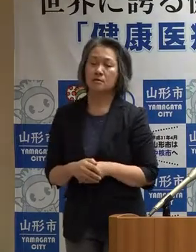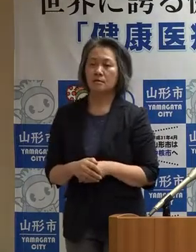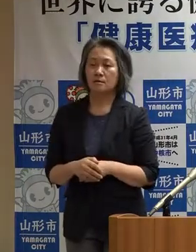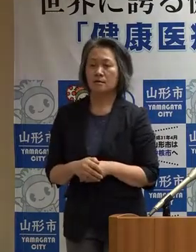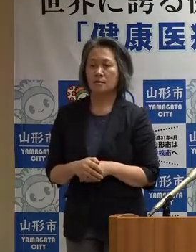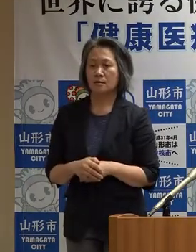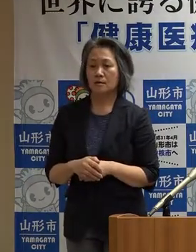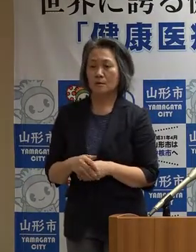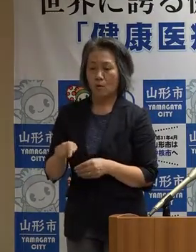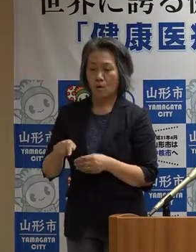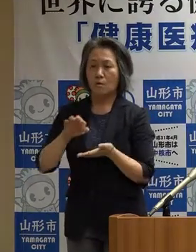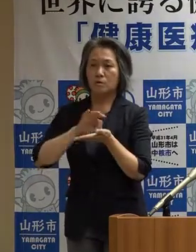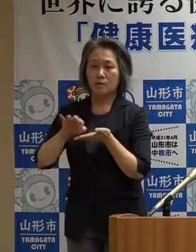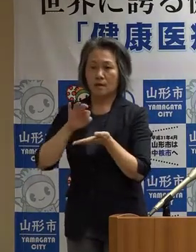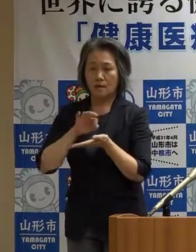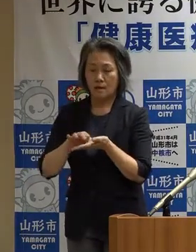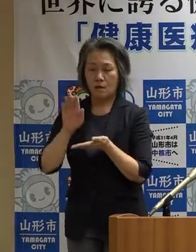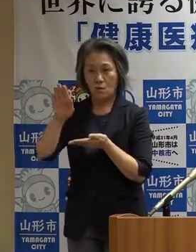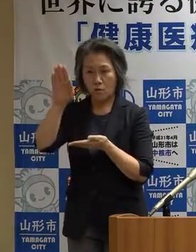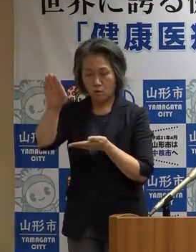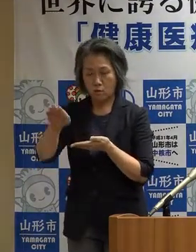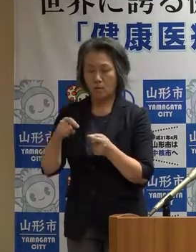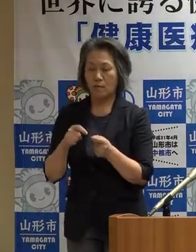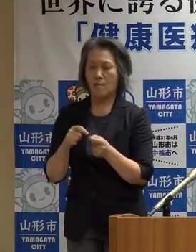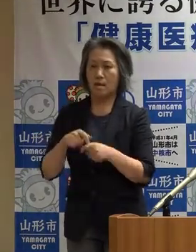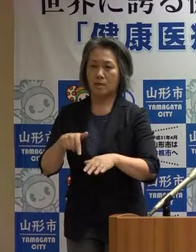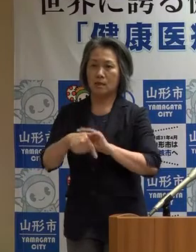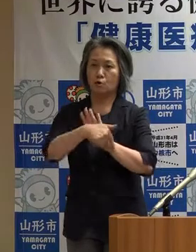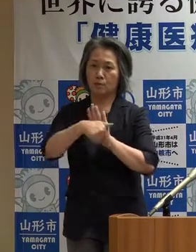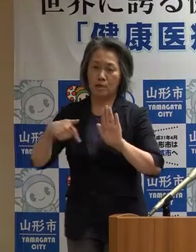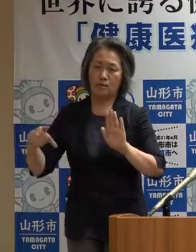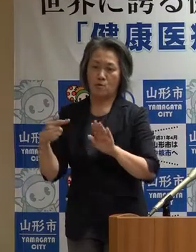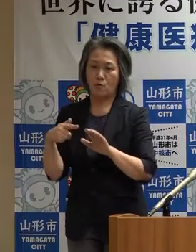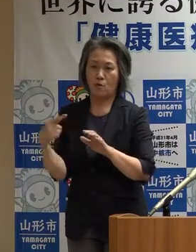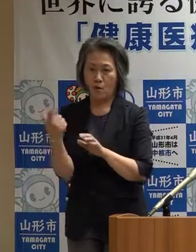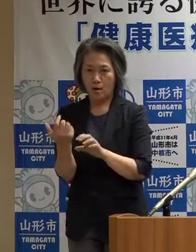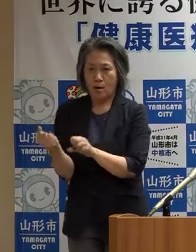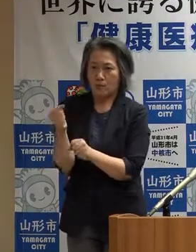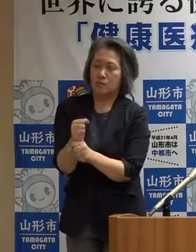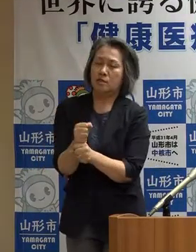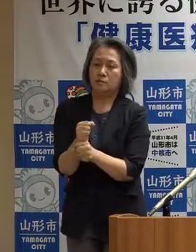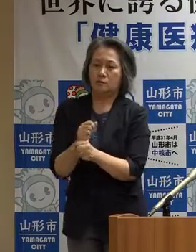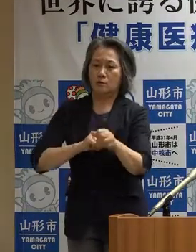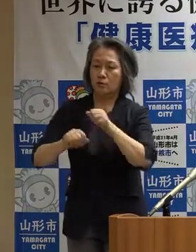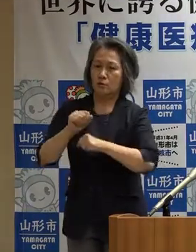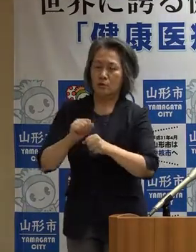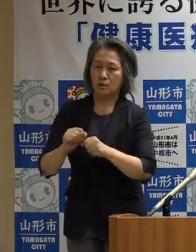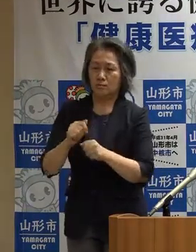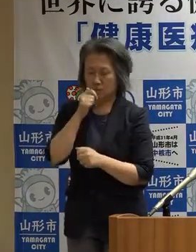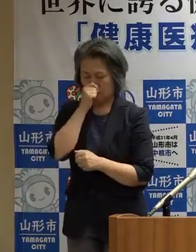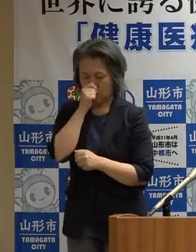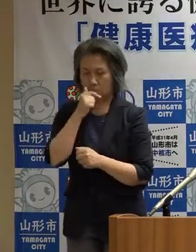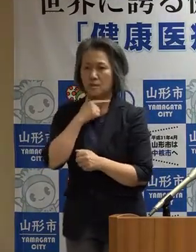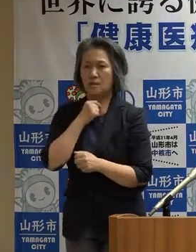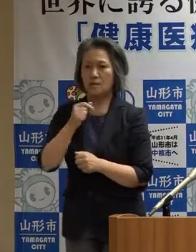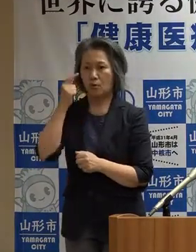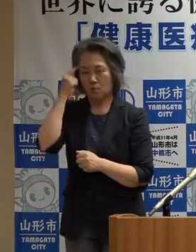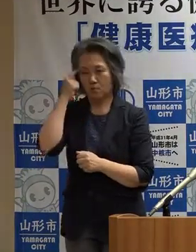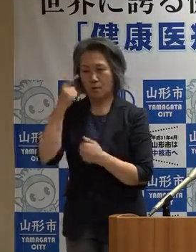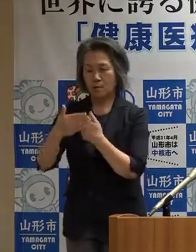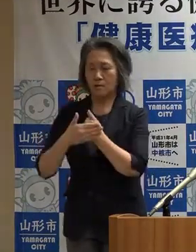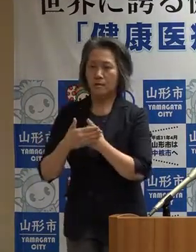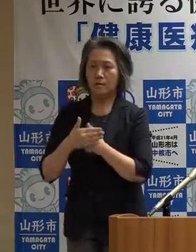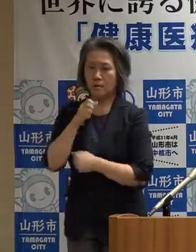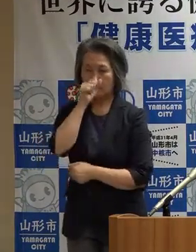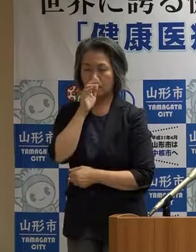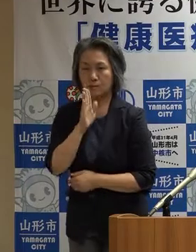トを最大限活用し、今後とも山形ブランドの確立に向け取り組みの充実を図ってまいりますので、より一層のご支援をお